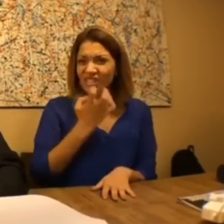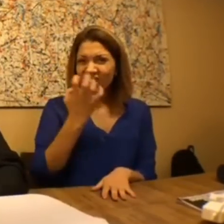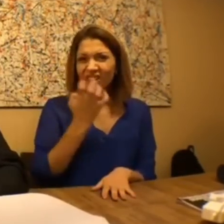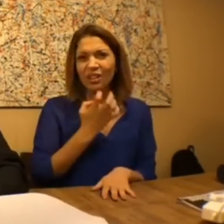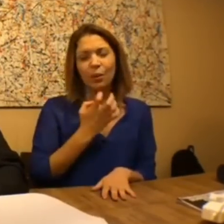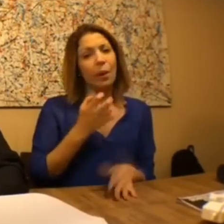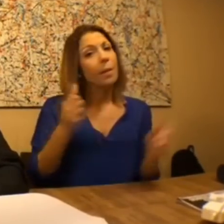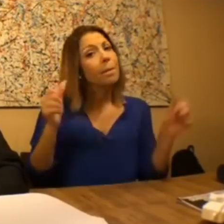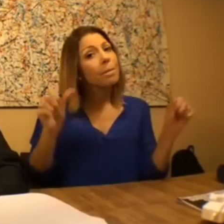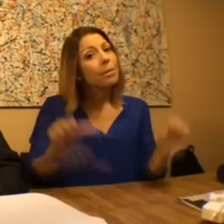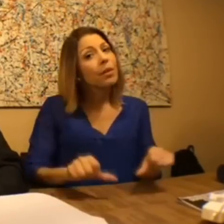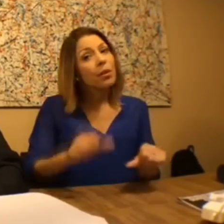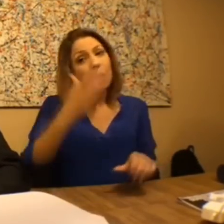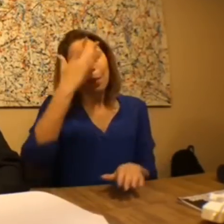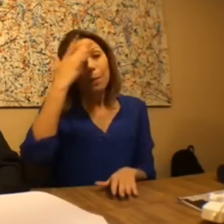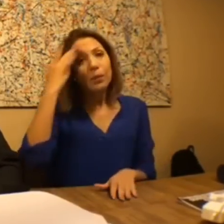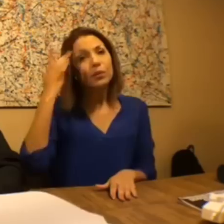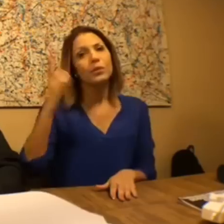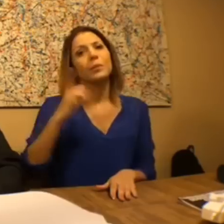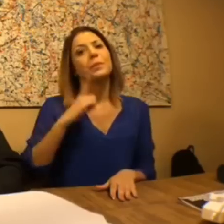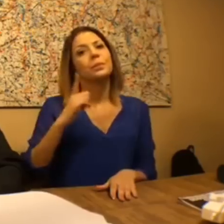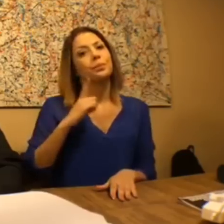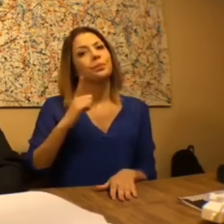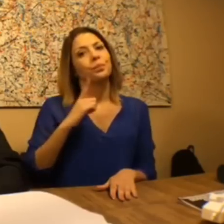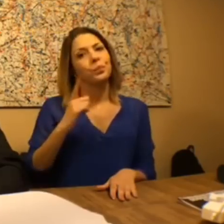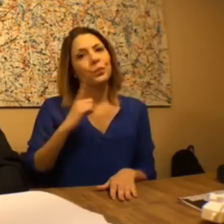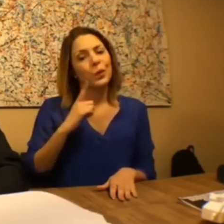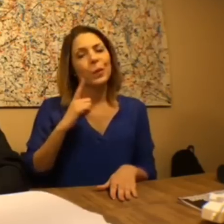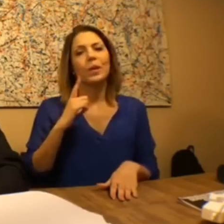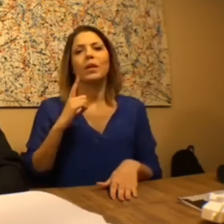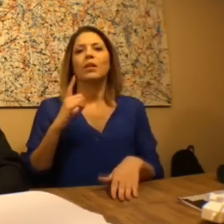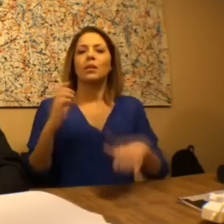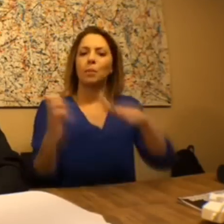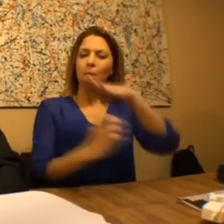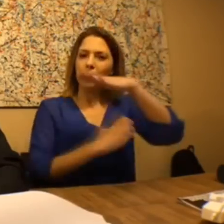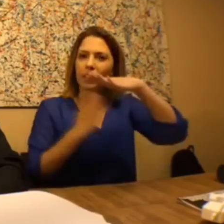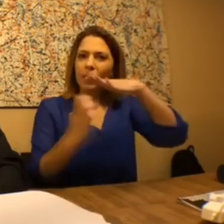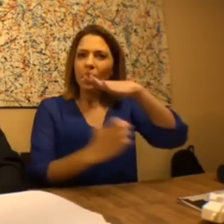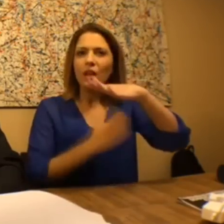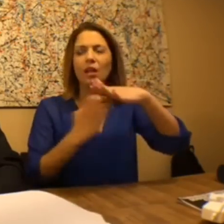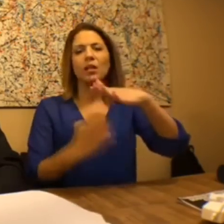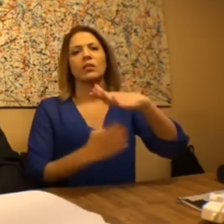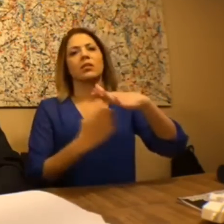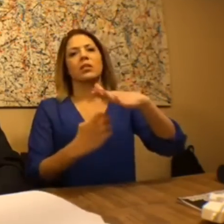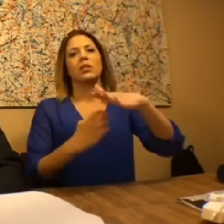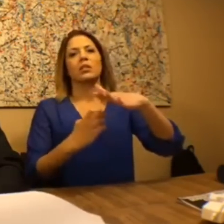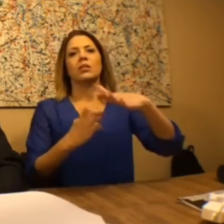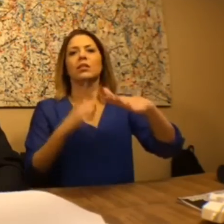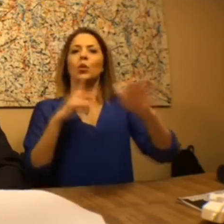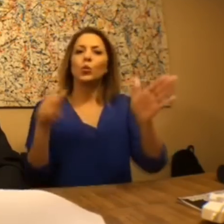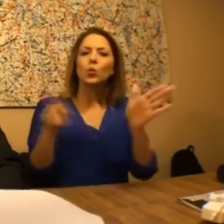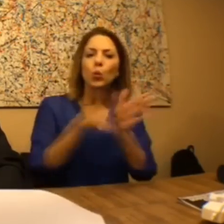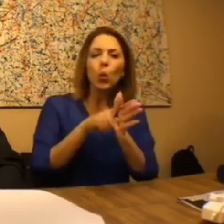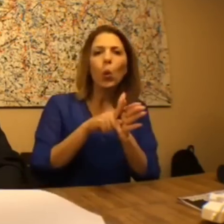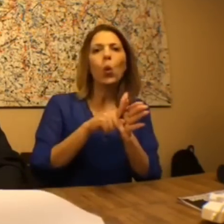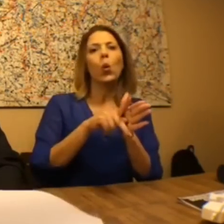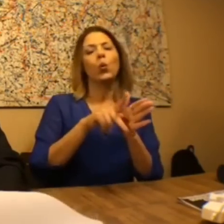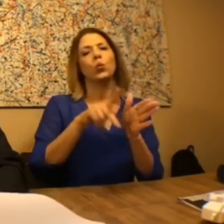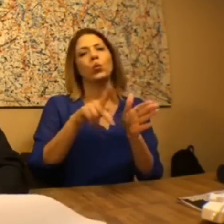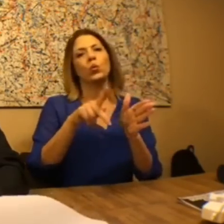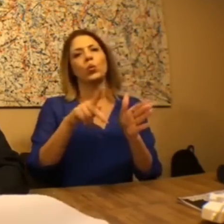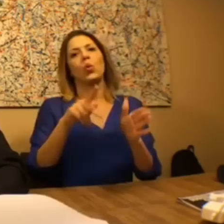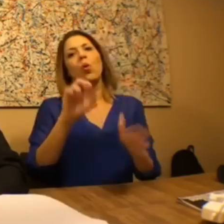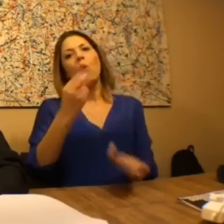especial para quem produz algo no Brasil, né? Esse herói que é o empresário, o comerciante, o agricultor,